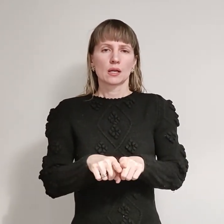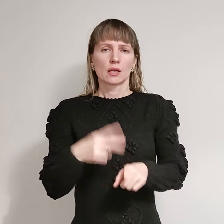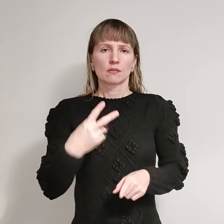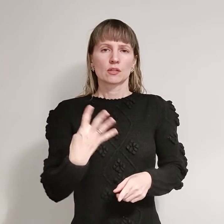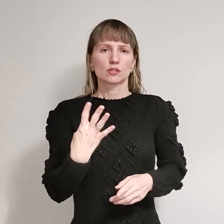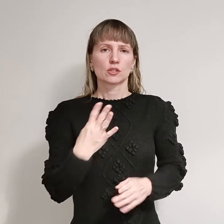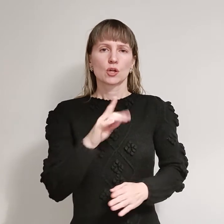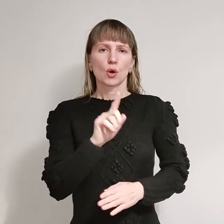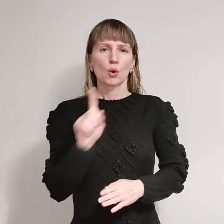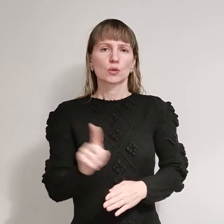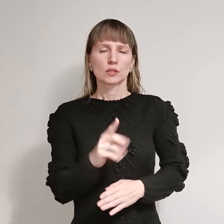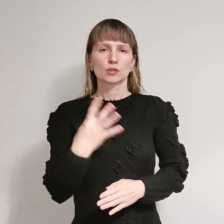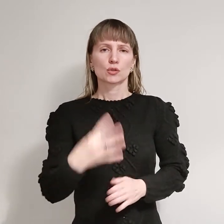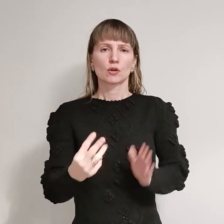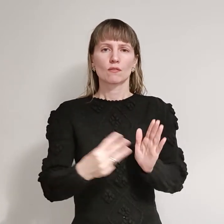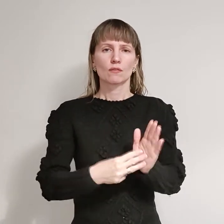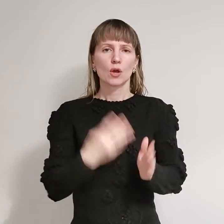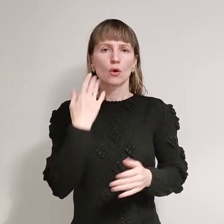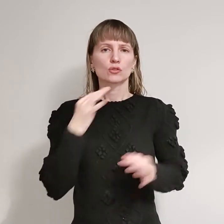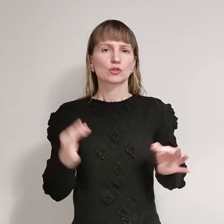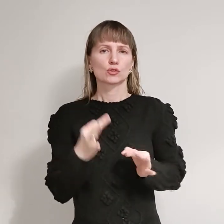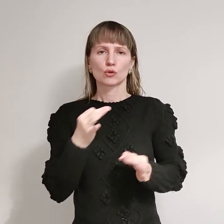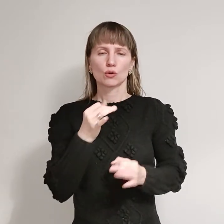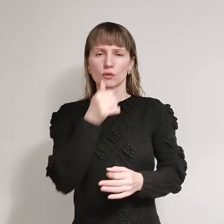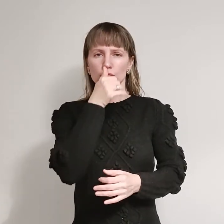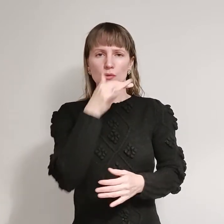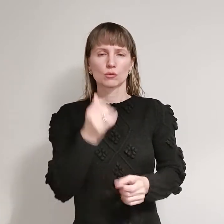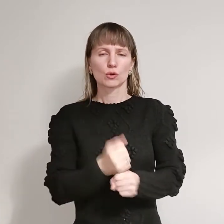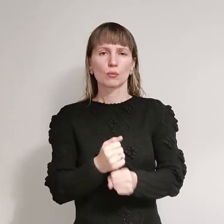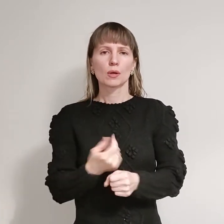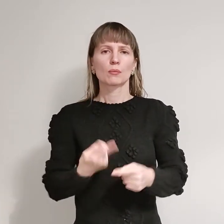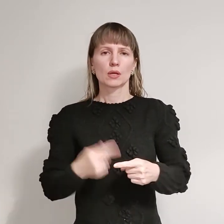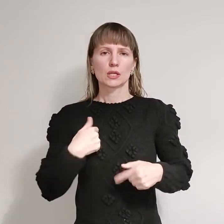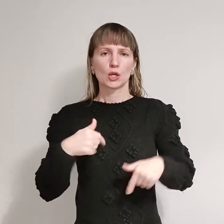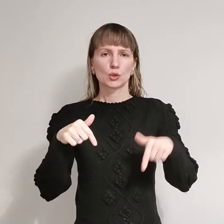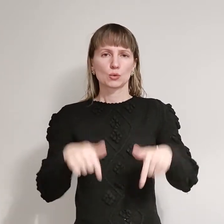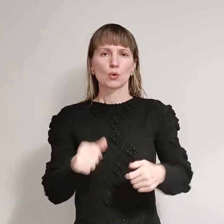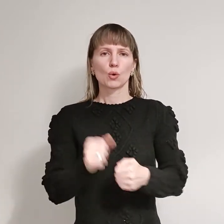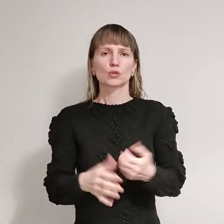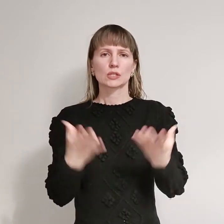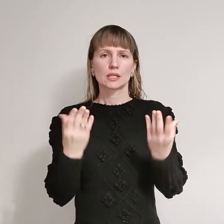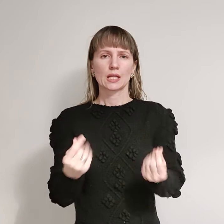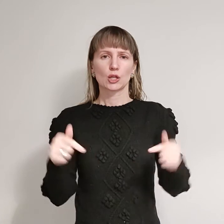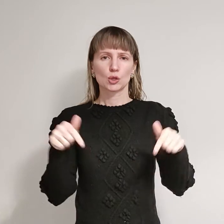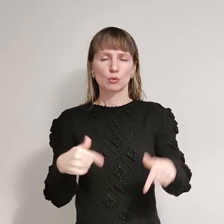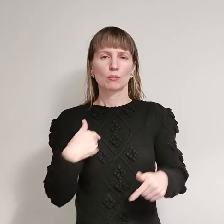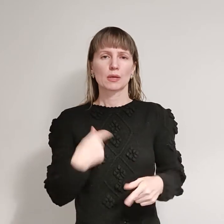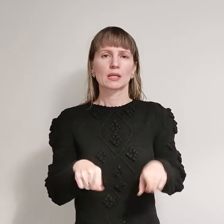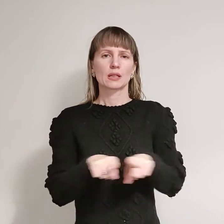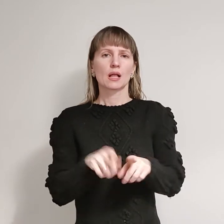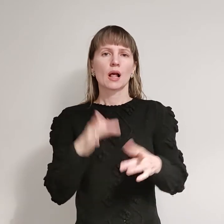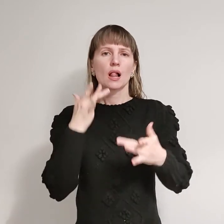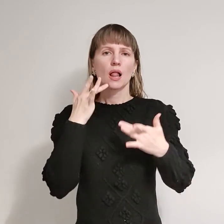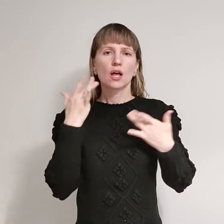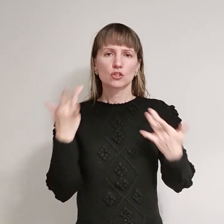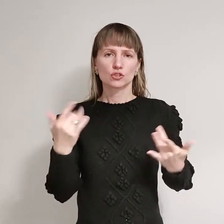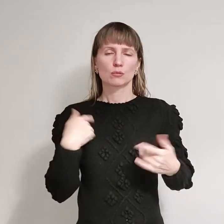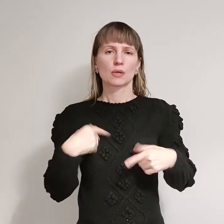години, 48, коли нічого не робиш. Тому я тут, я кожен день тут, бо мені так легше, мені так краще.